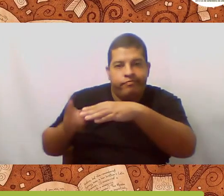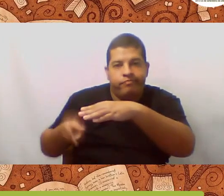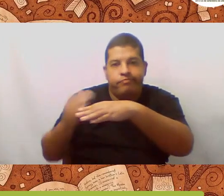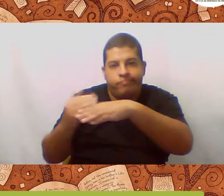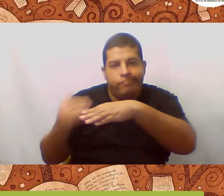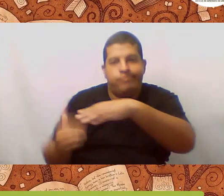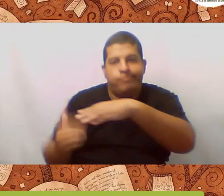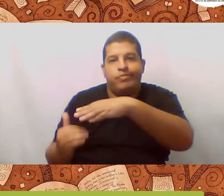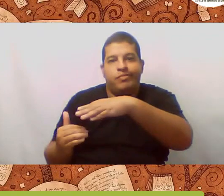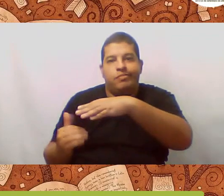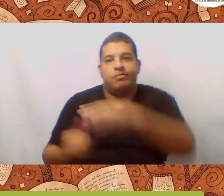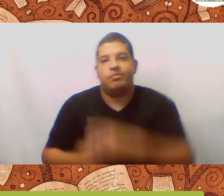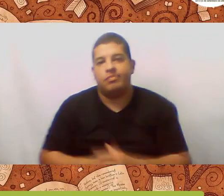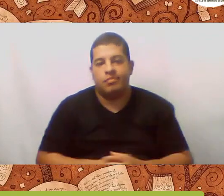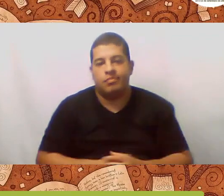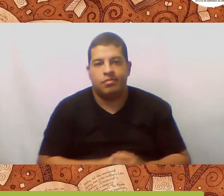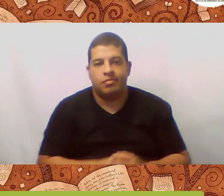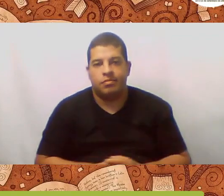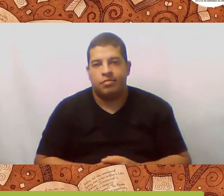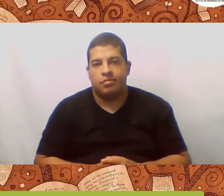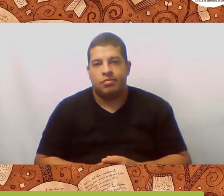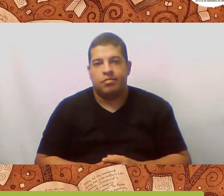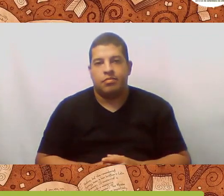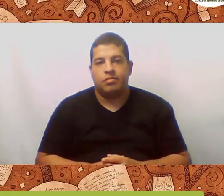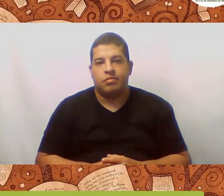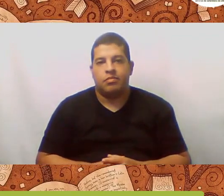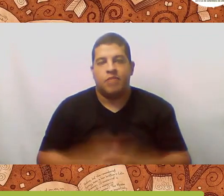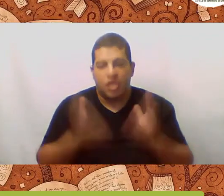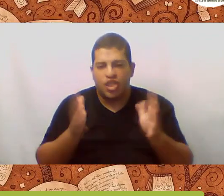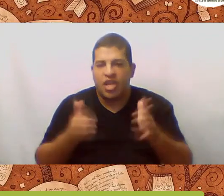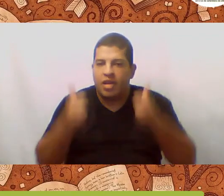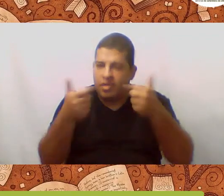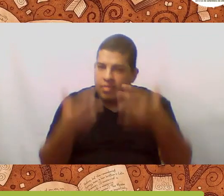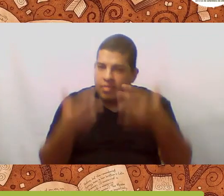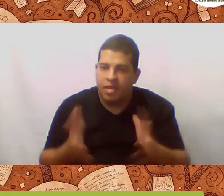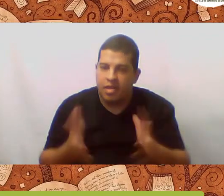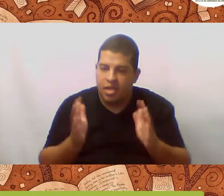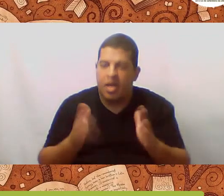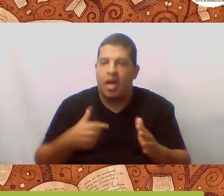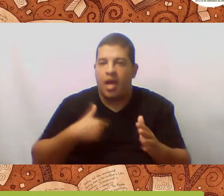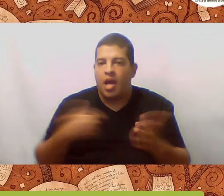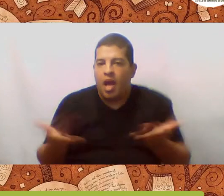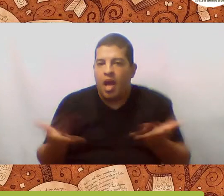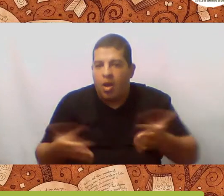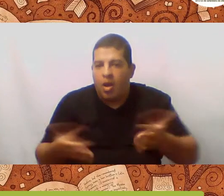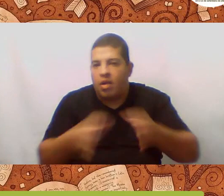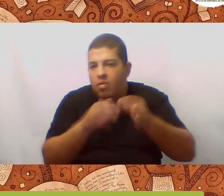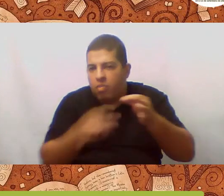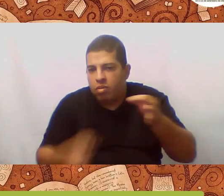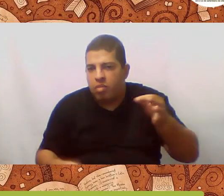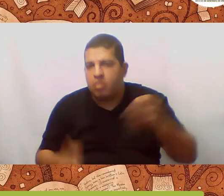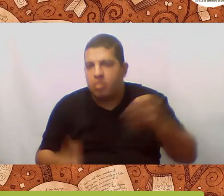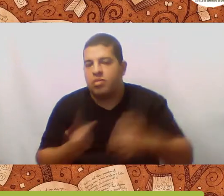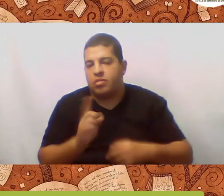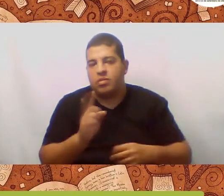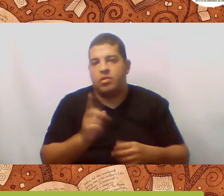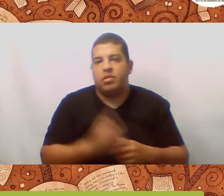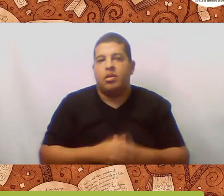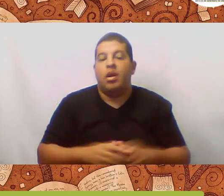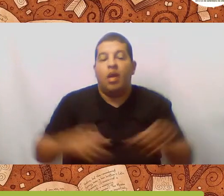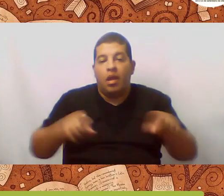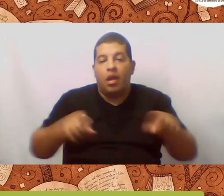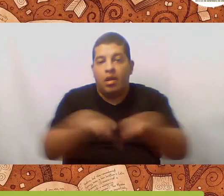aqui hoje, eu não vou me alongar muito sobre isso, né, nesse mesmo contexto, é o contexto